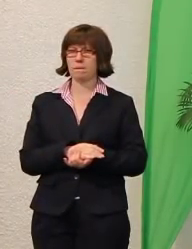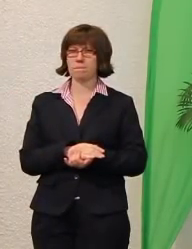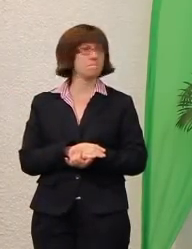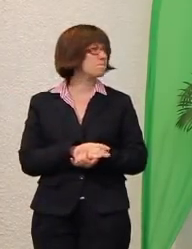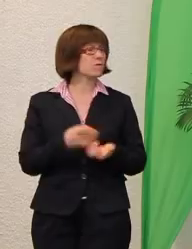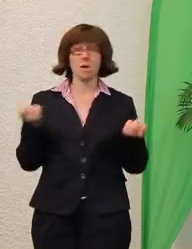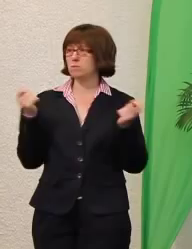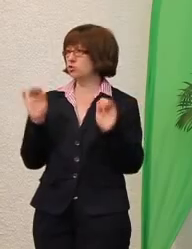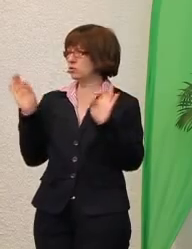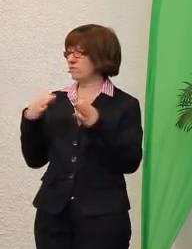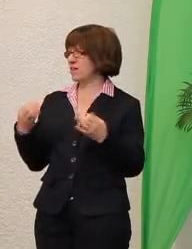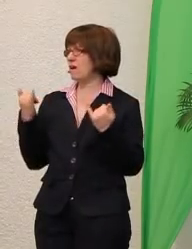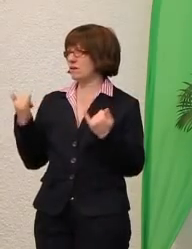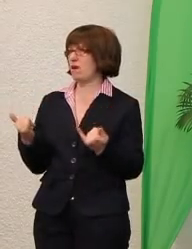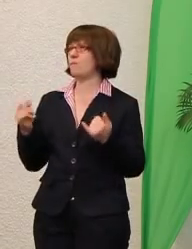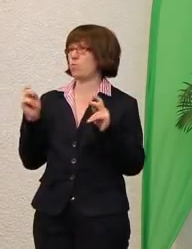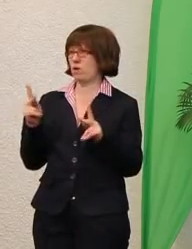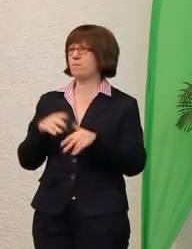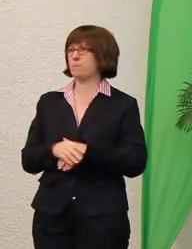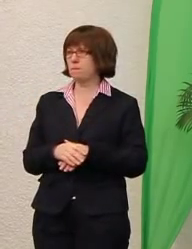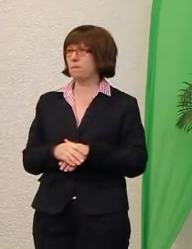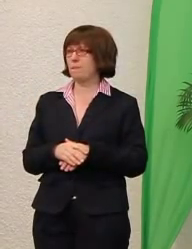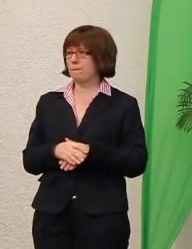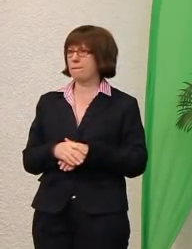sind wir beschlussfähig? Wir sind beschlussfähig, wunderbar.